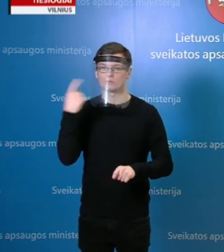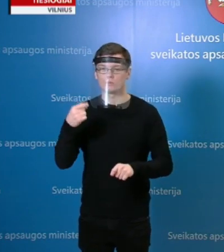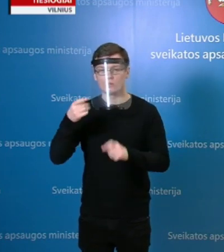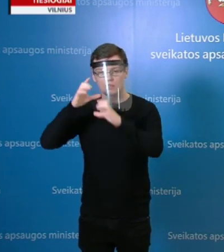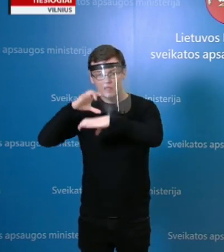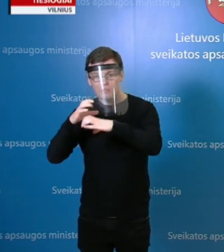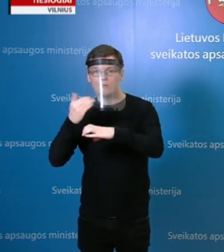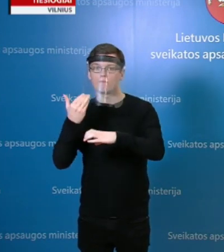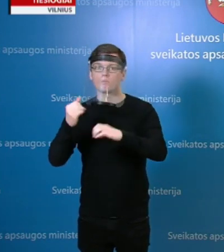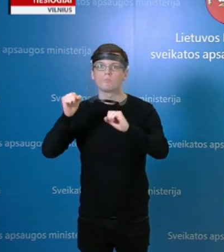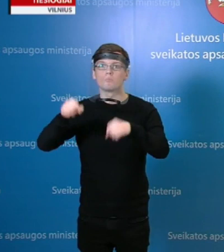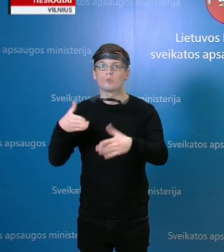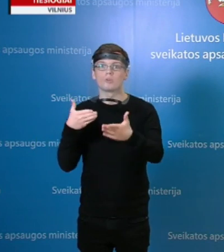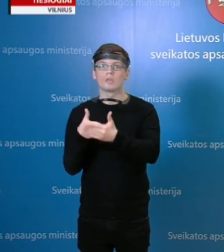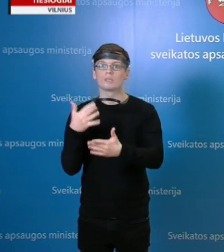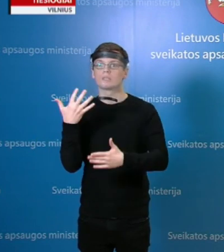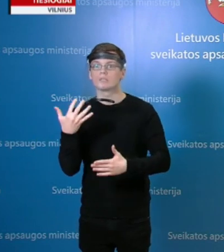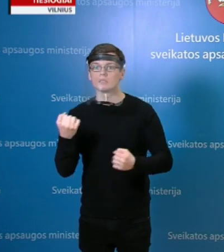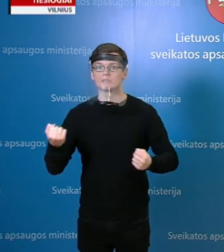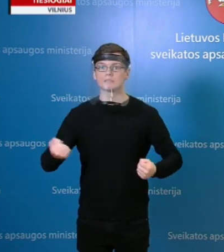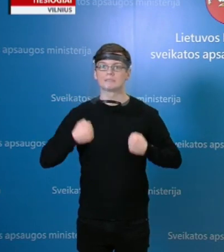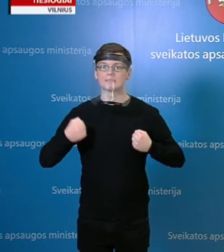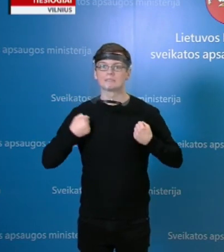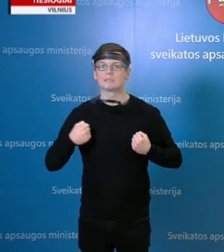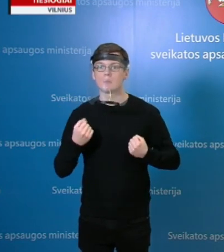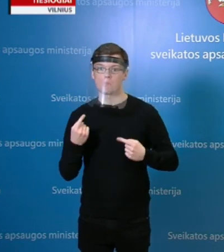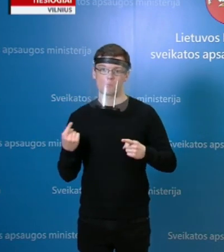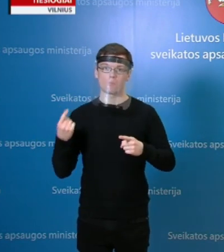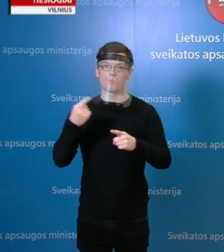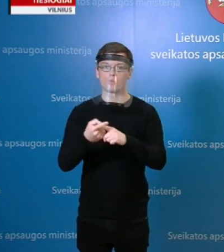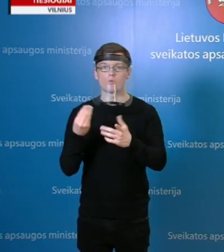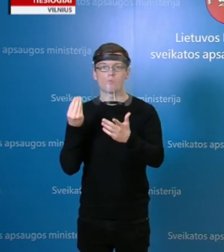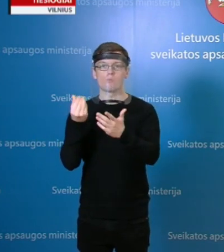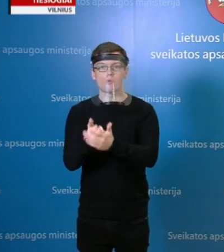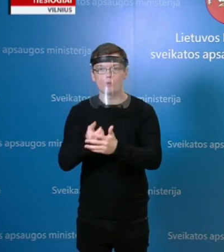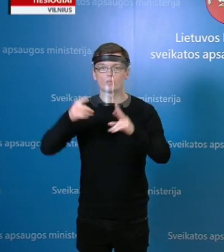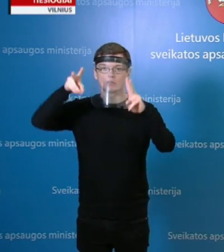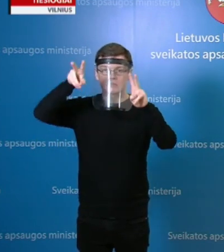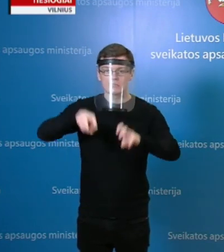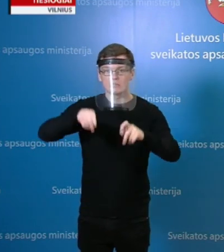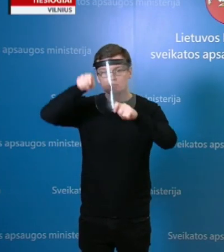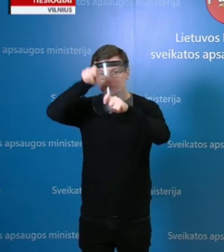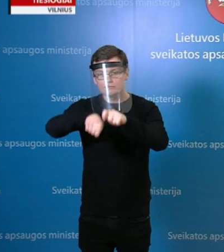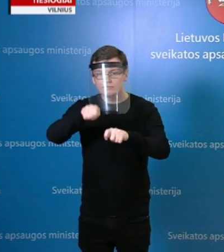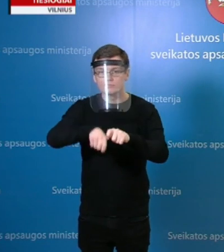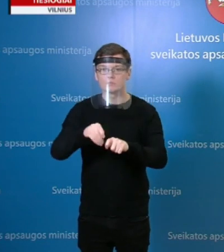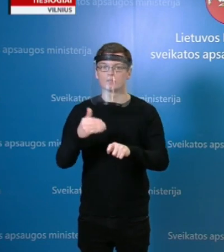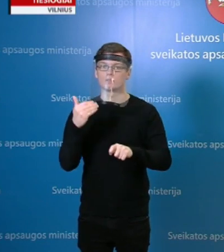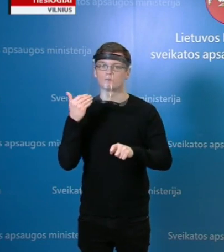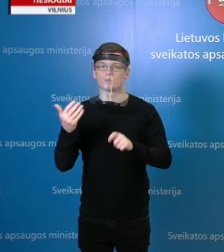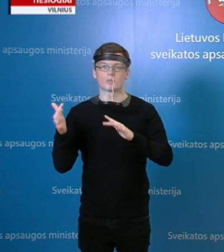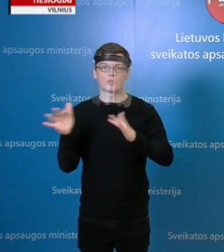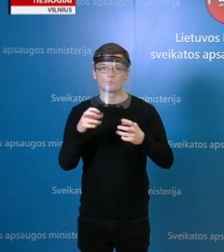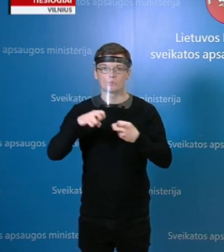laboratorijų pajėgumus, tai tas papildomas mokamų tyrimų prieinamumas tikrai kažkam labai rimtai